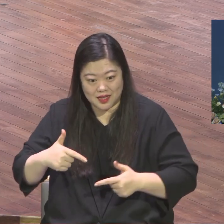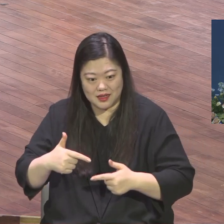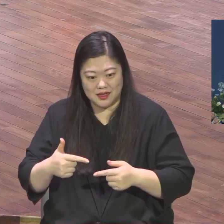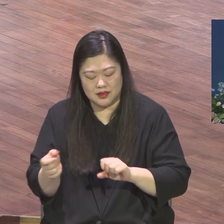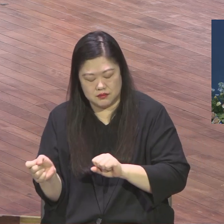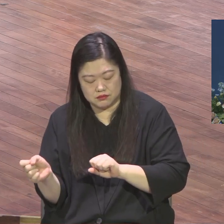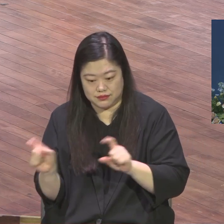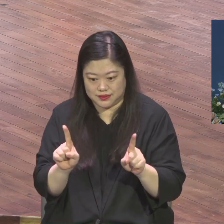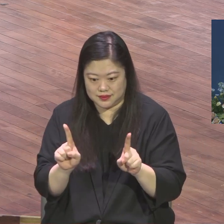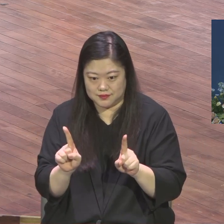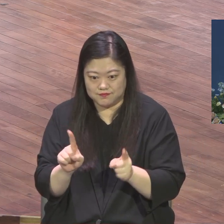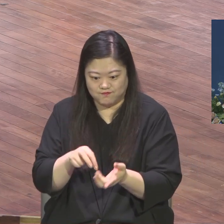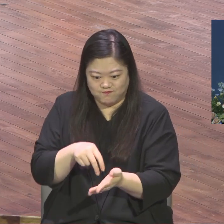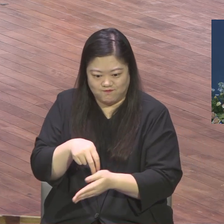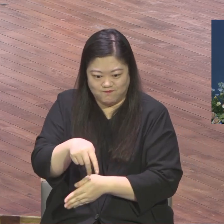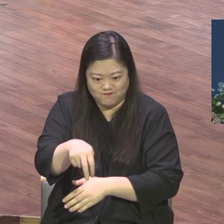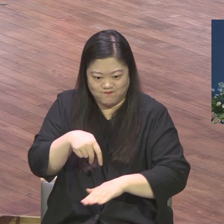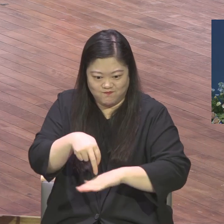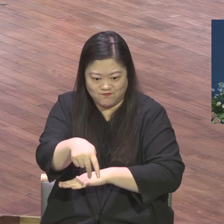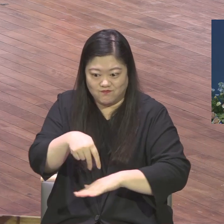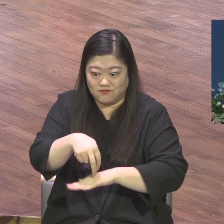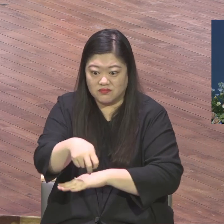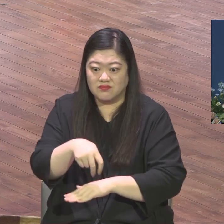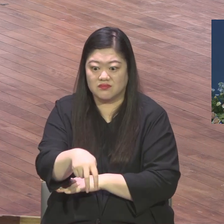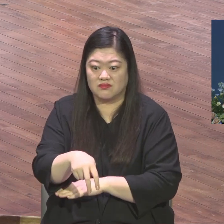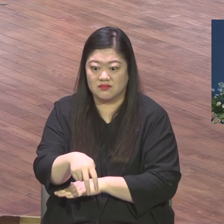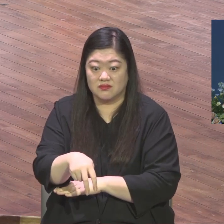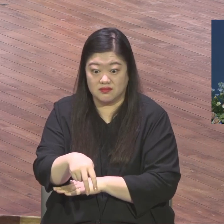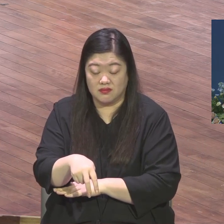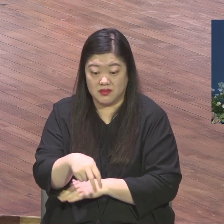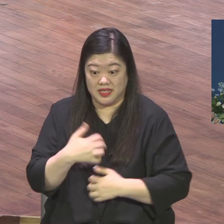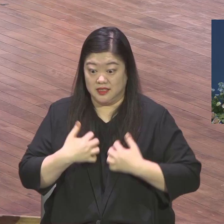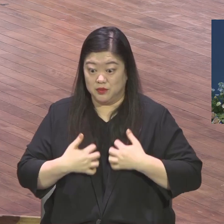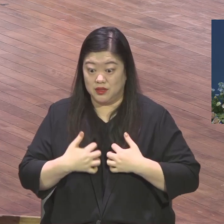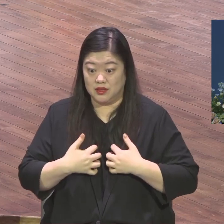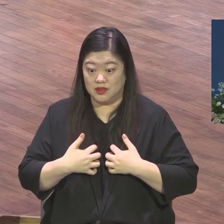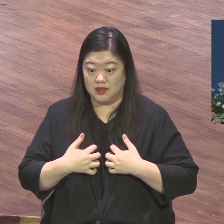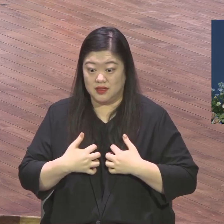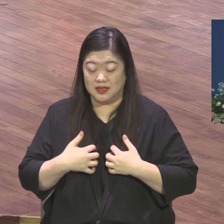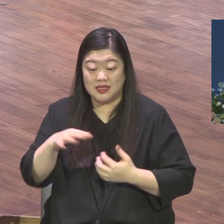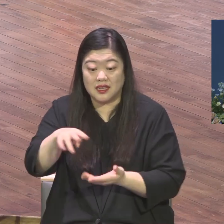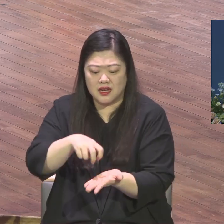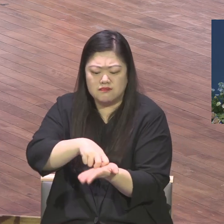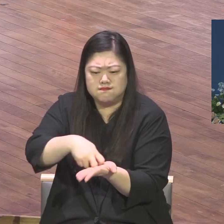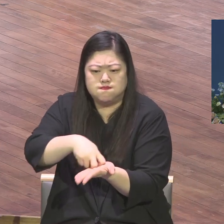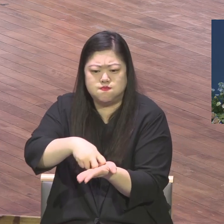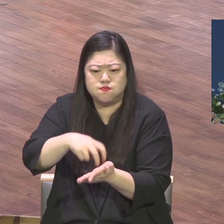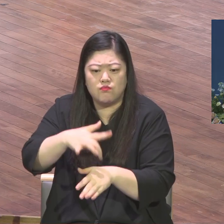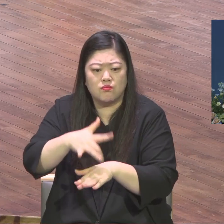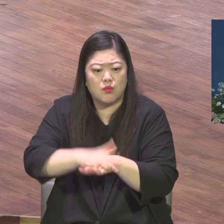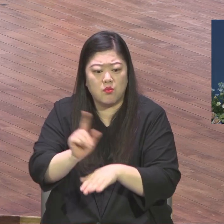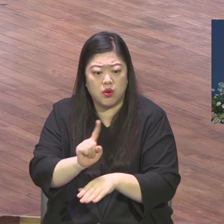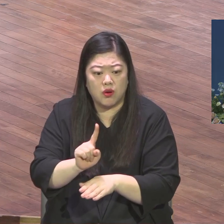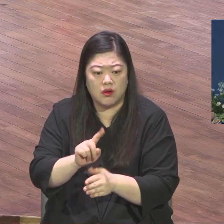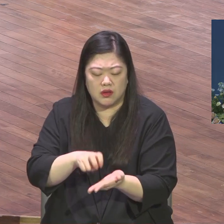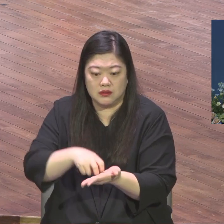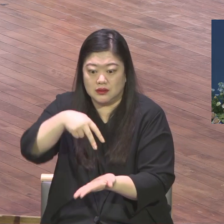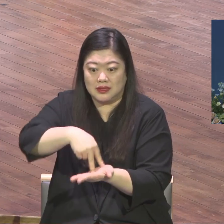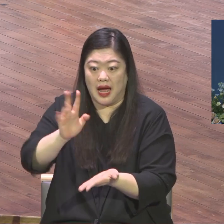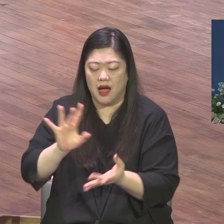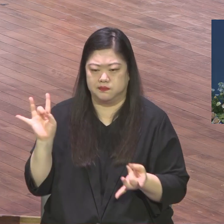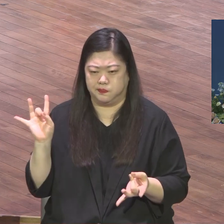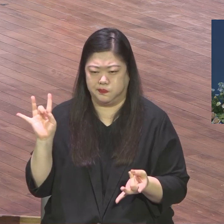찬양하고 하면 영적 안전병이 많아요. 깜짝도 안 해요. 안전병이들 일어나시기